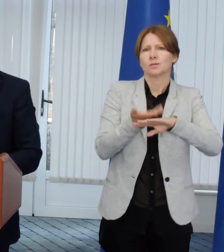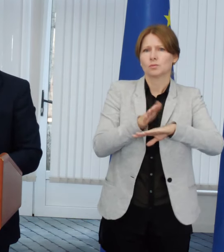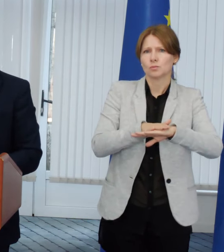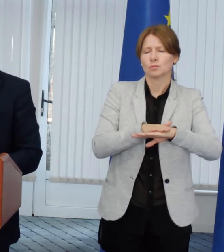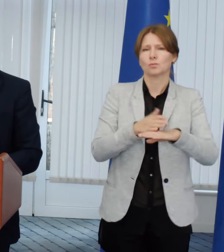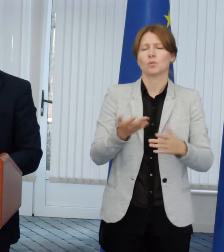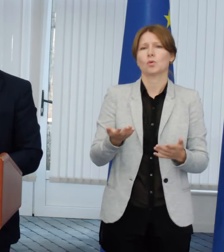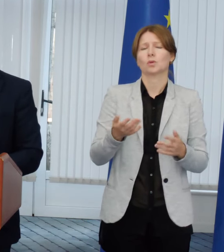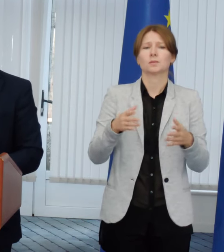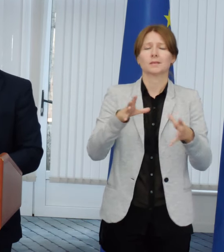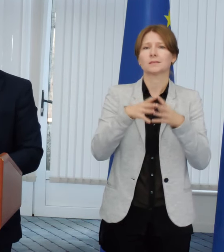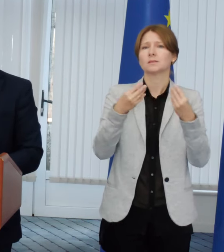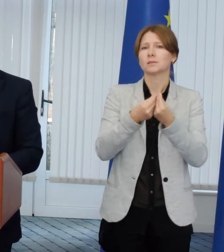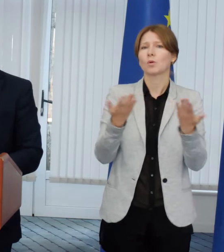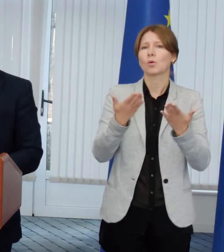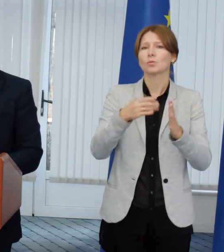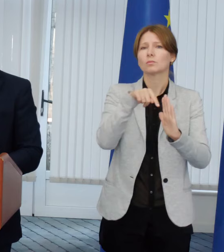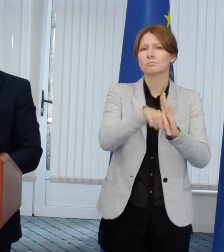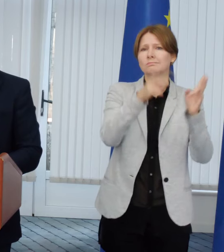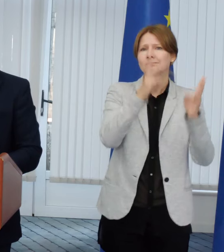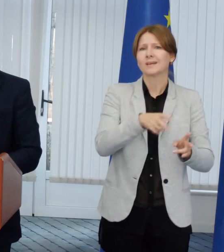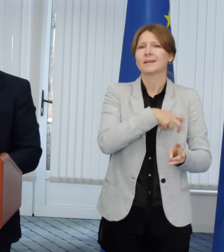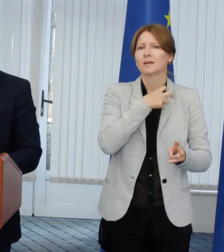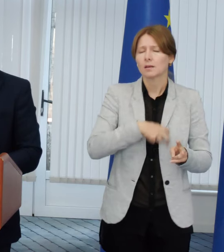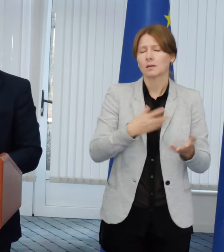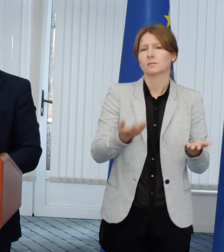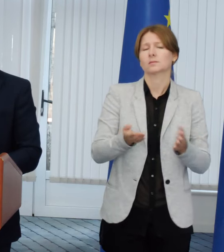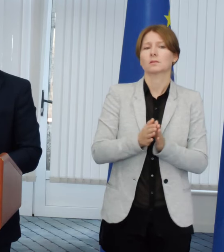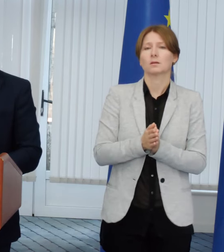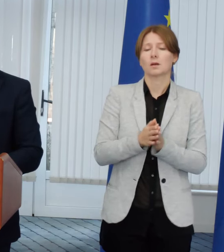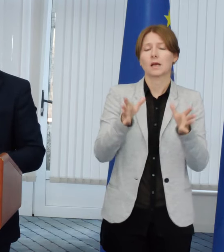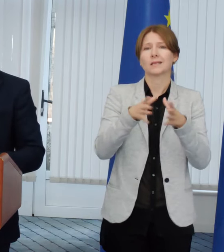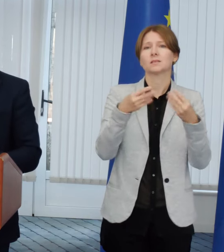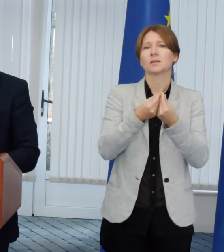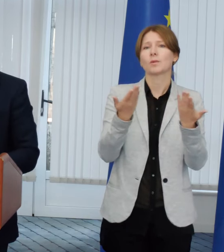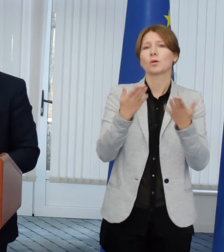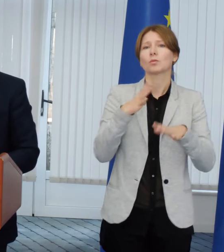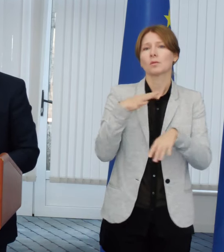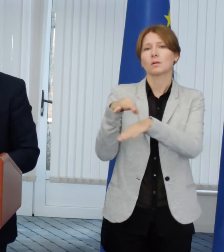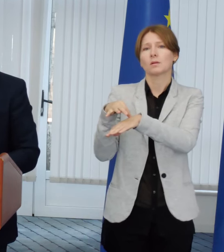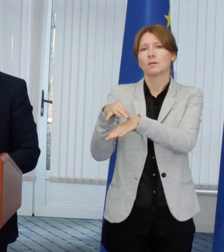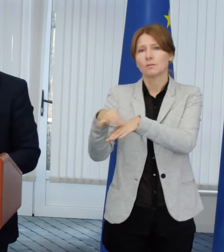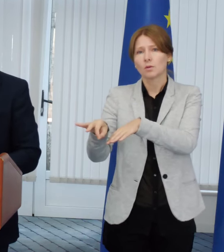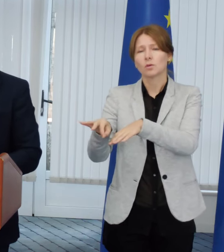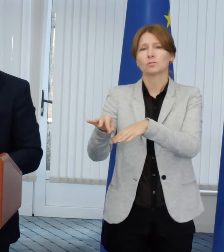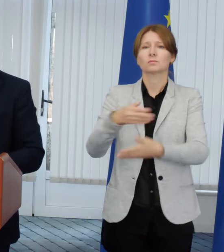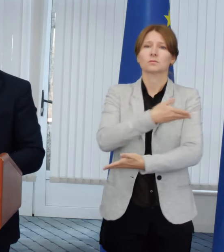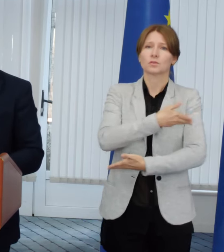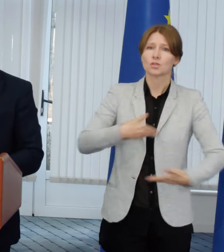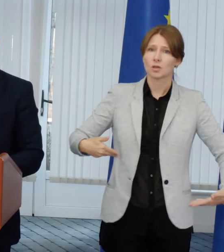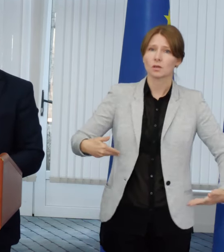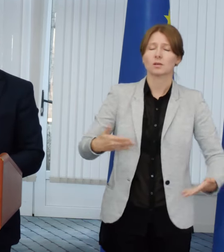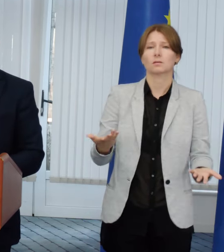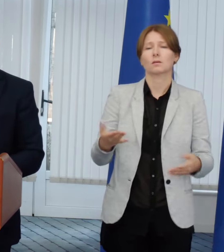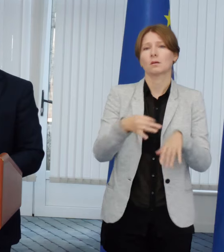în situații de risc, persoanelor care au avut de suferit de pe urma violenței în bază de gen,